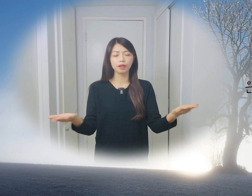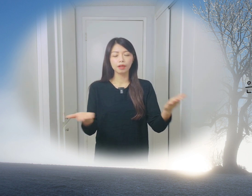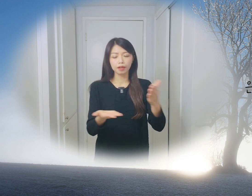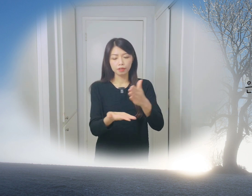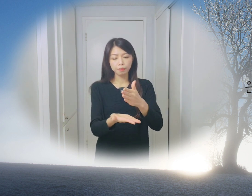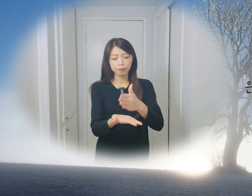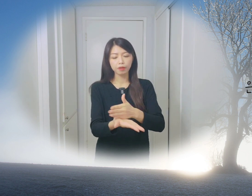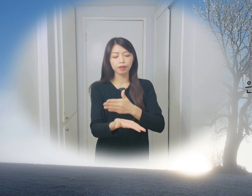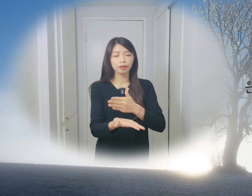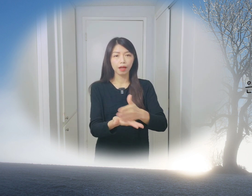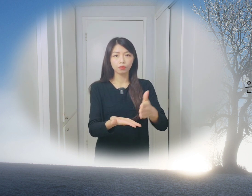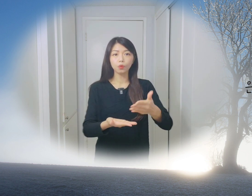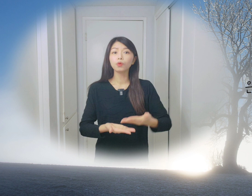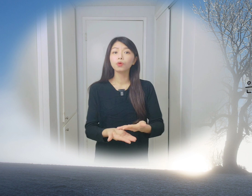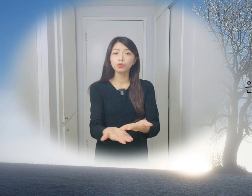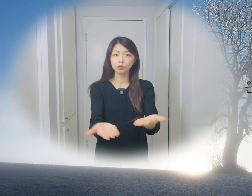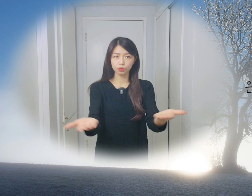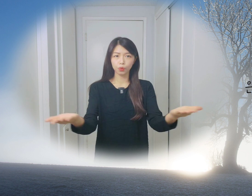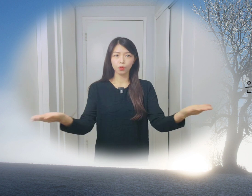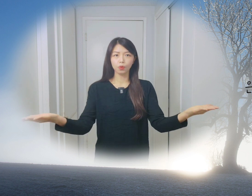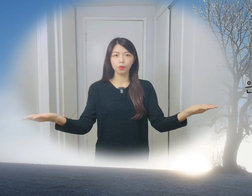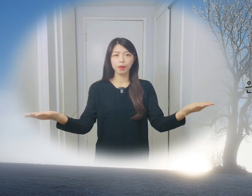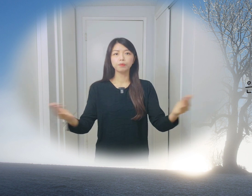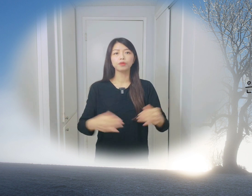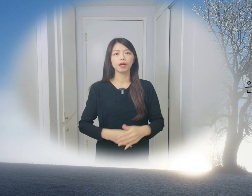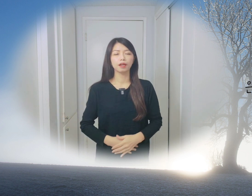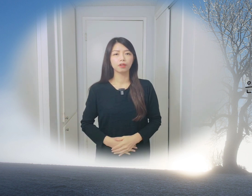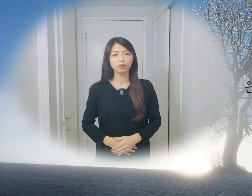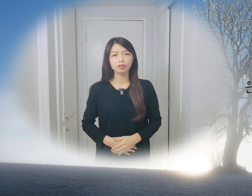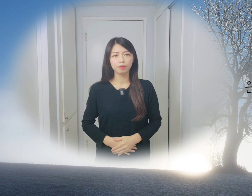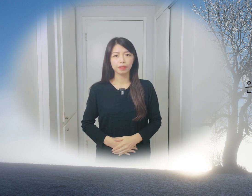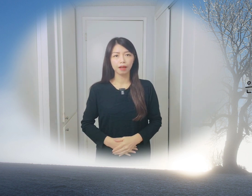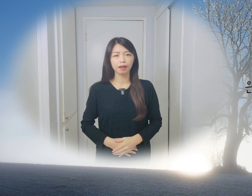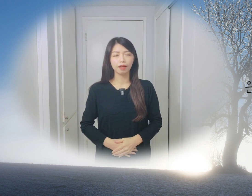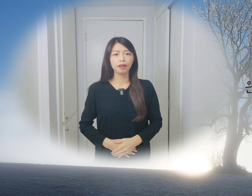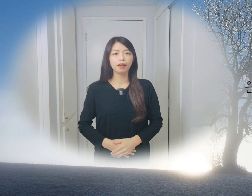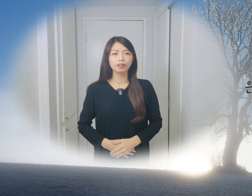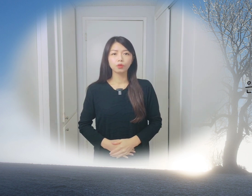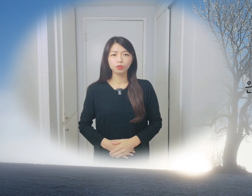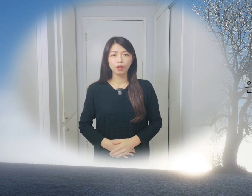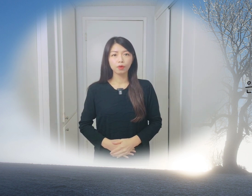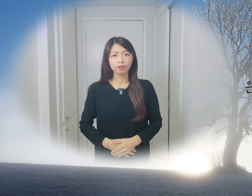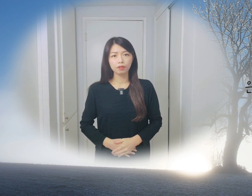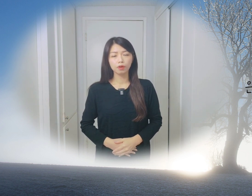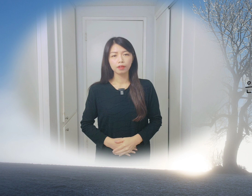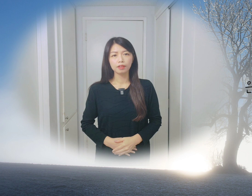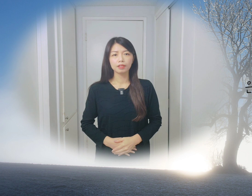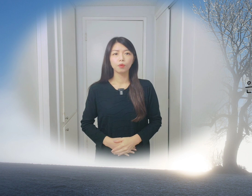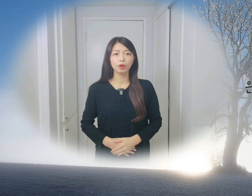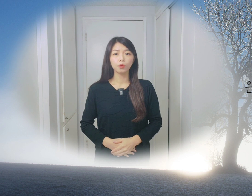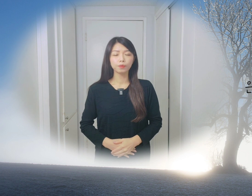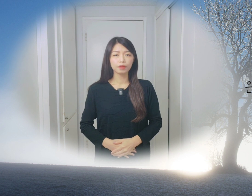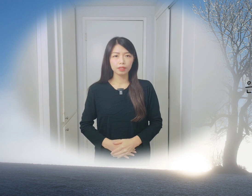해줬고요. 그래서 합하면 나누고 주고 베풀다 이런 뜻이 됩니다. 그리고 주라고 하는 뜻의